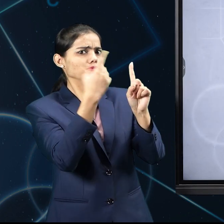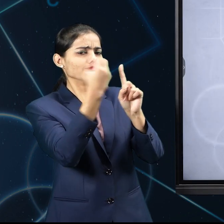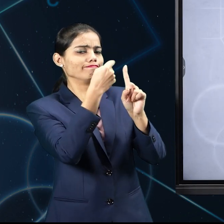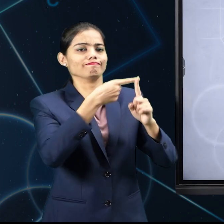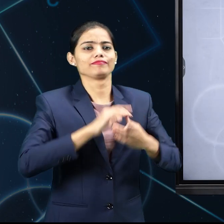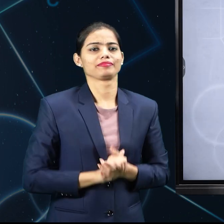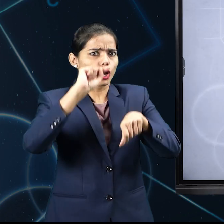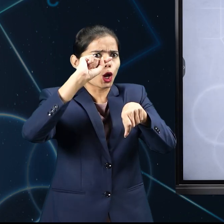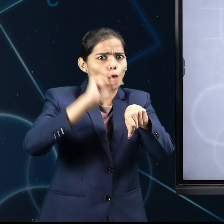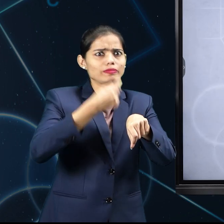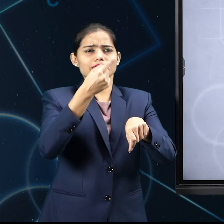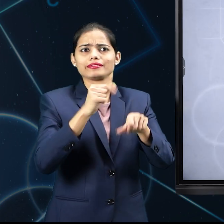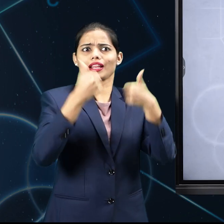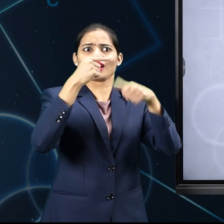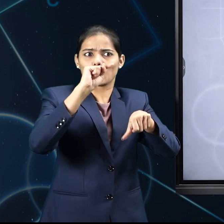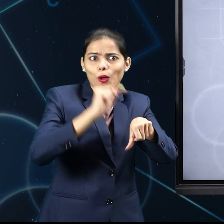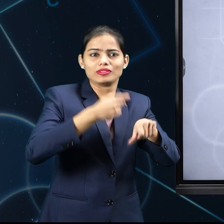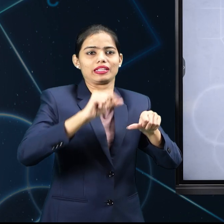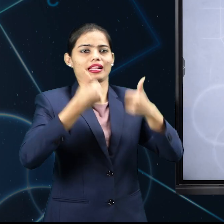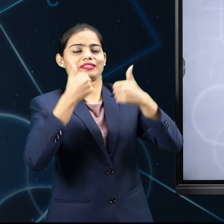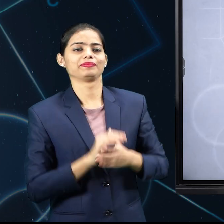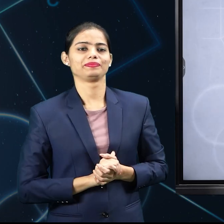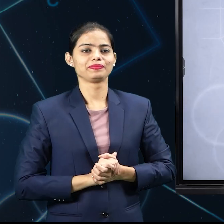परिणाम आणि प्रयत्न.